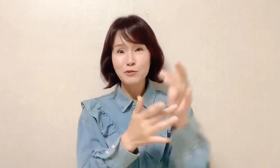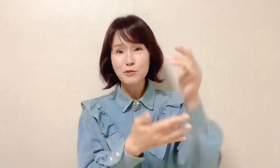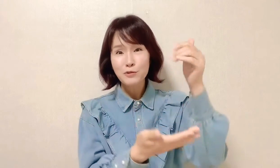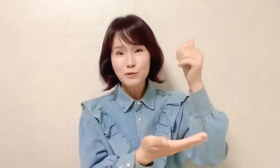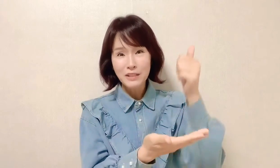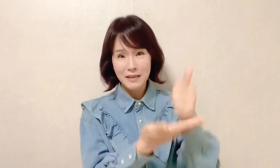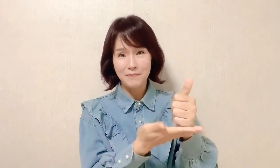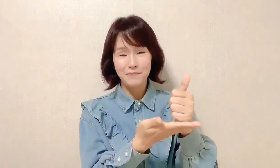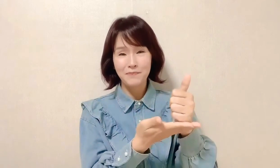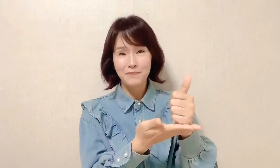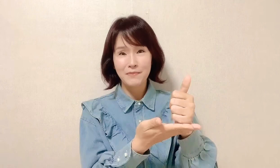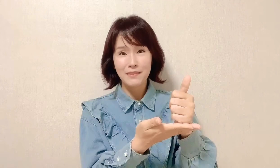예수님.